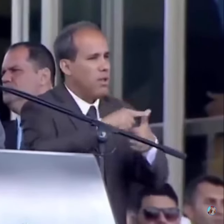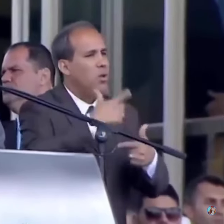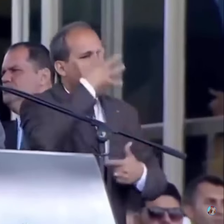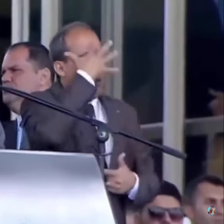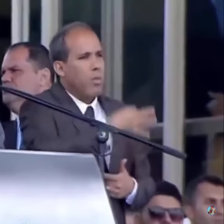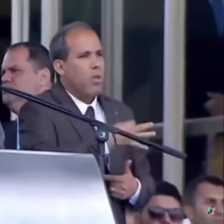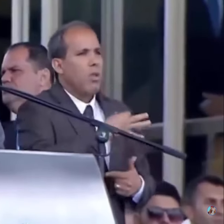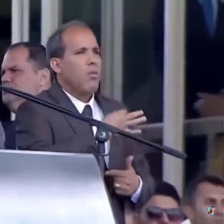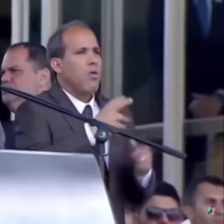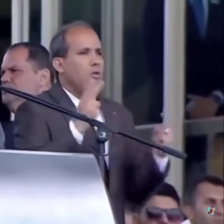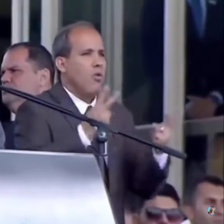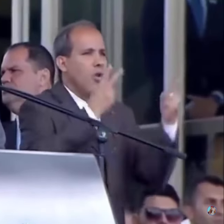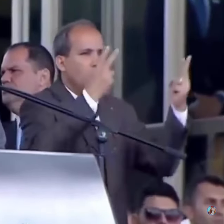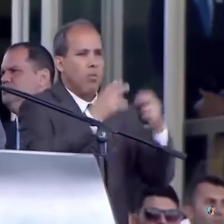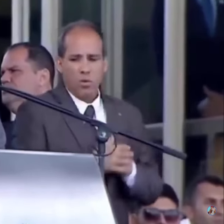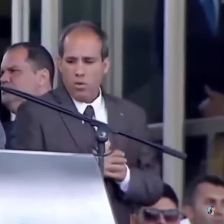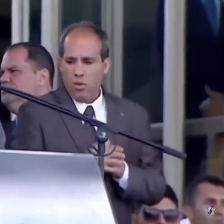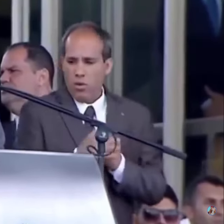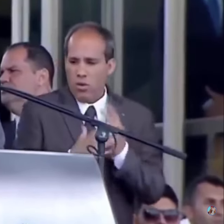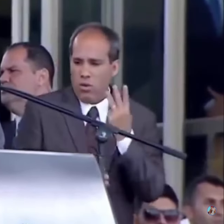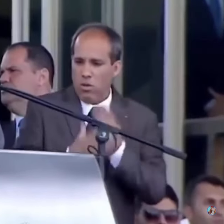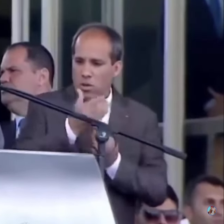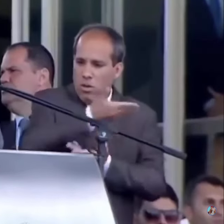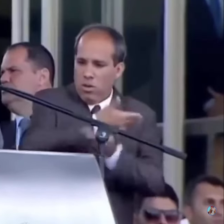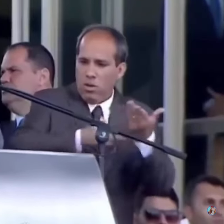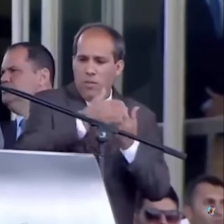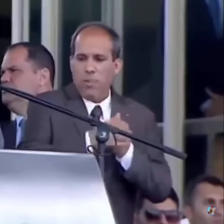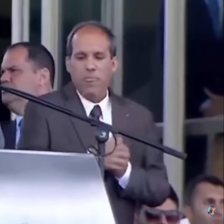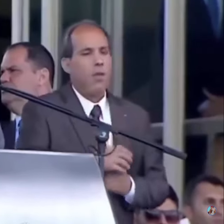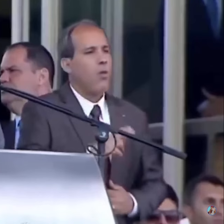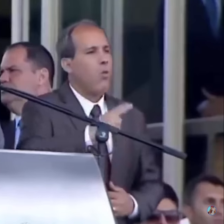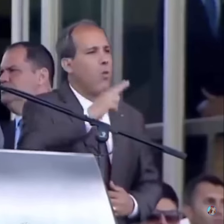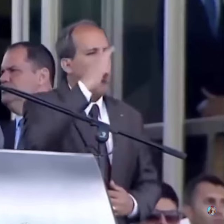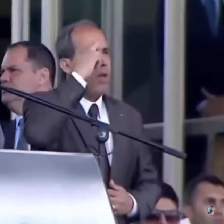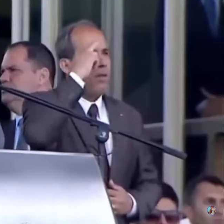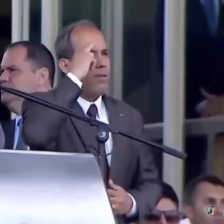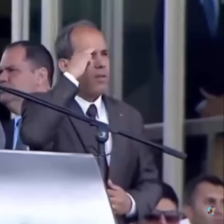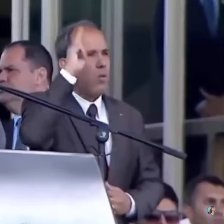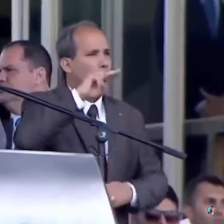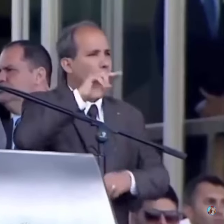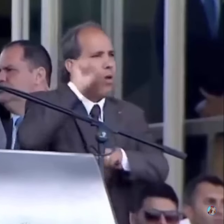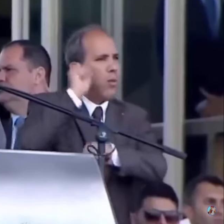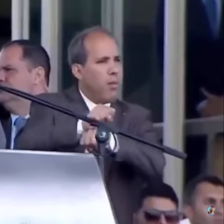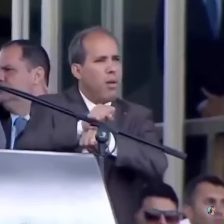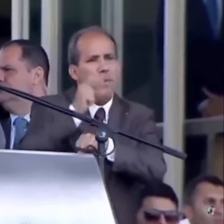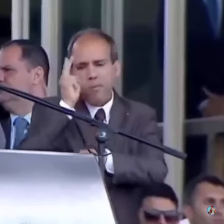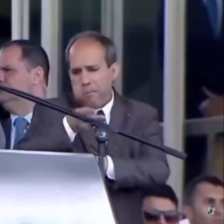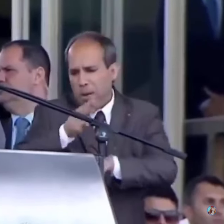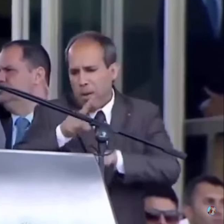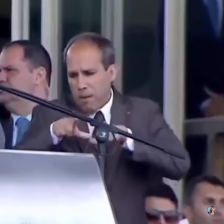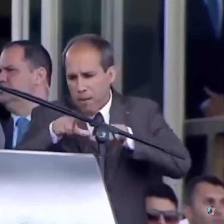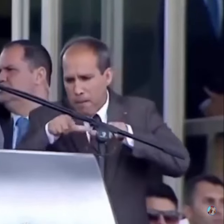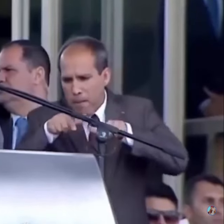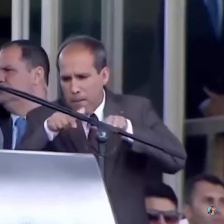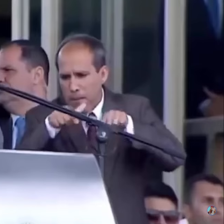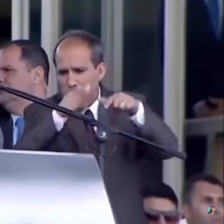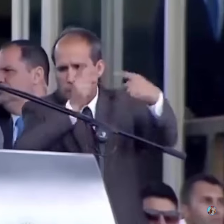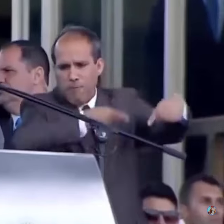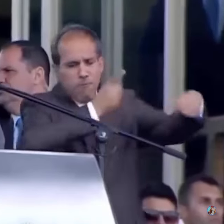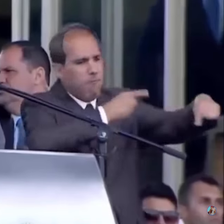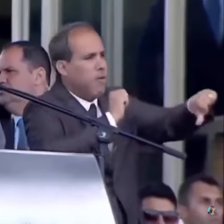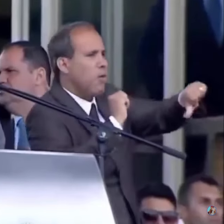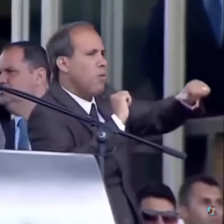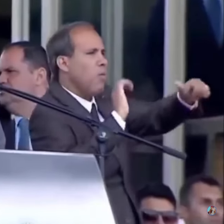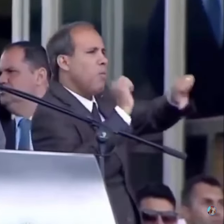valorizamos a nobreza de nossa vida castrense. O Exército não para. Enfrentamos com denodo as mudanças e